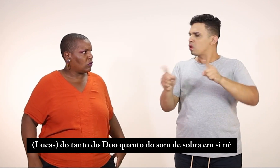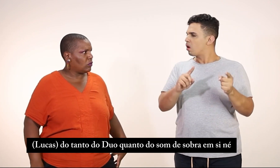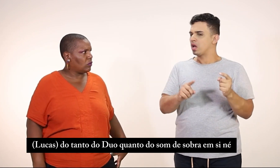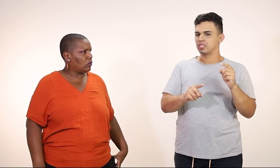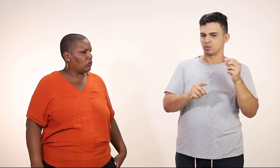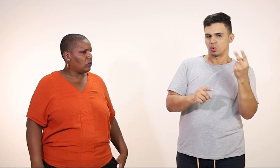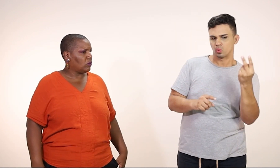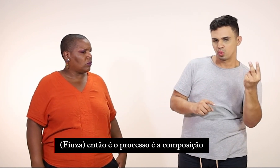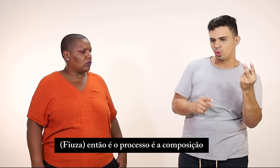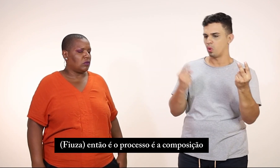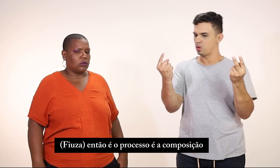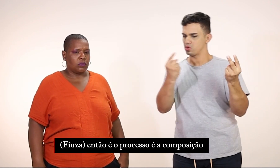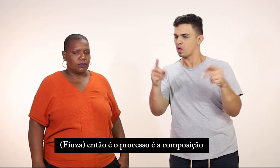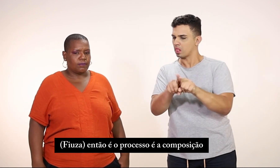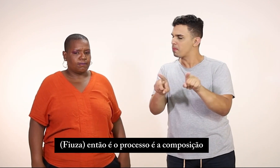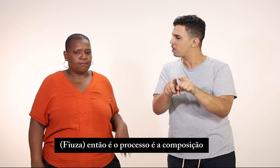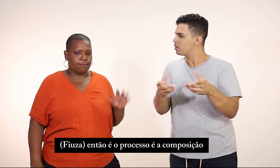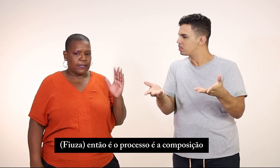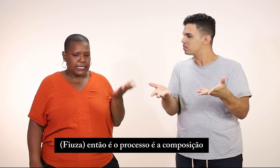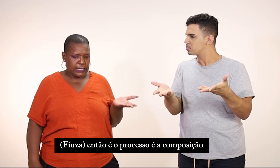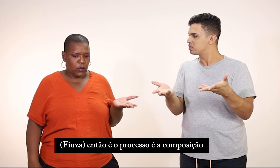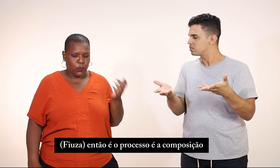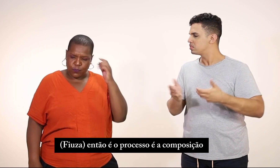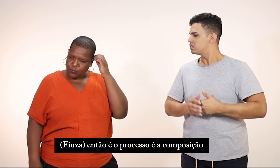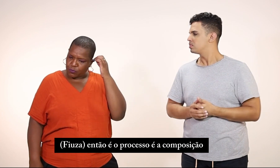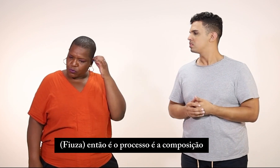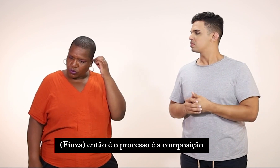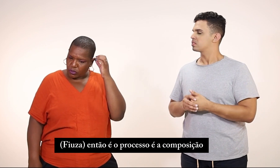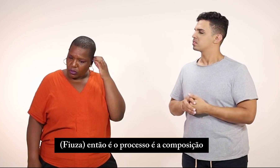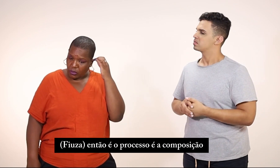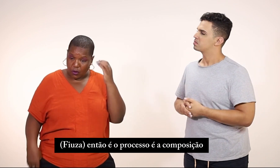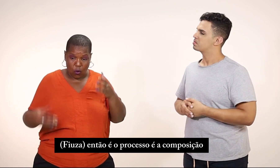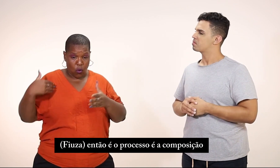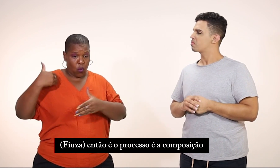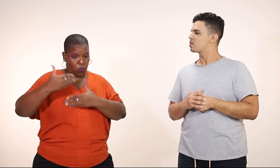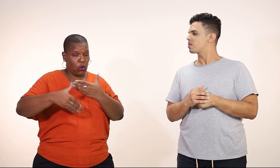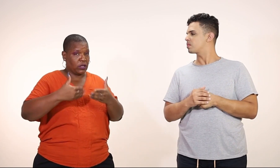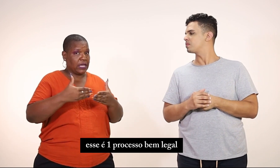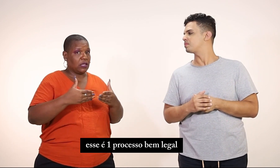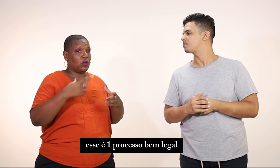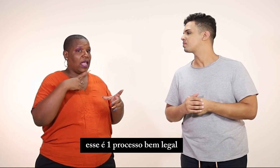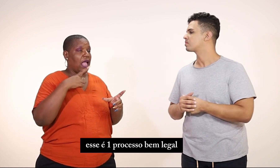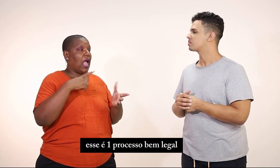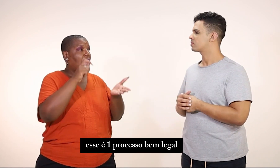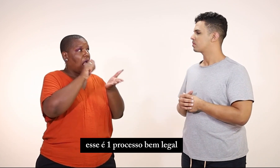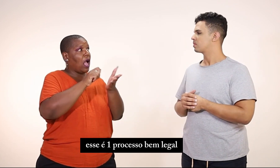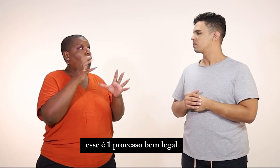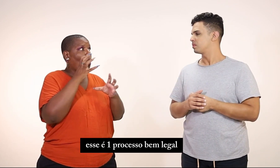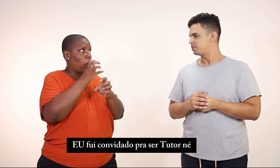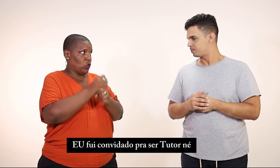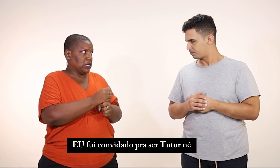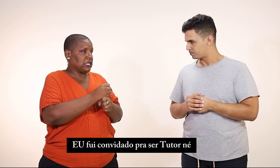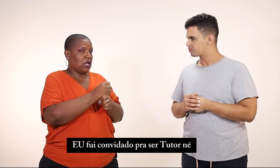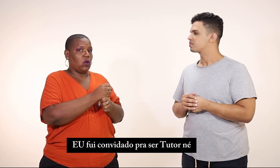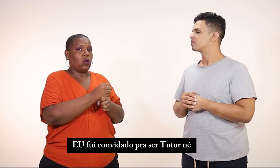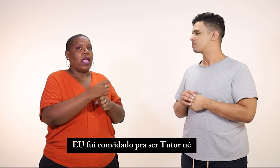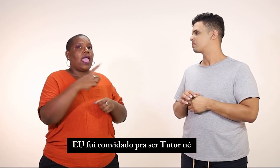né? Então, o processo é a composição. Esse é um processo bem legal. Eu fui convidado para ser